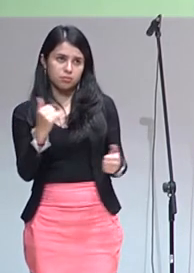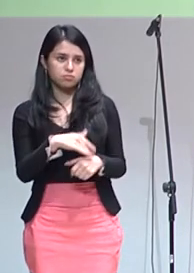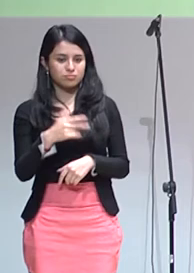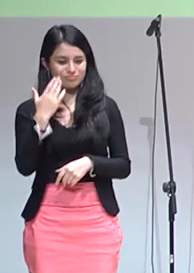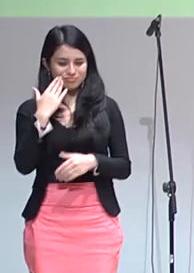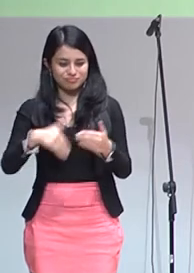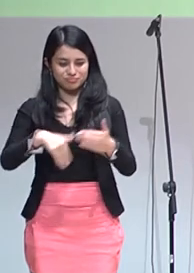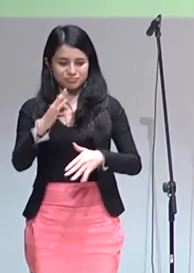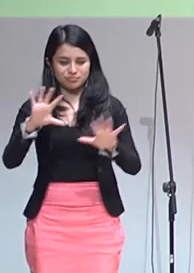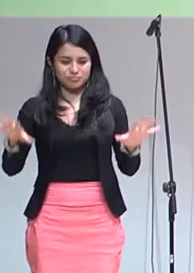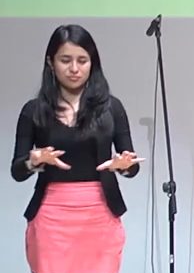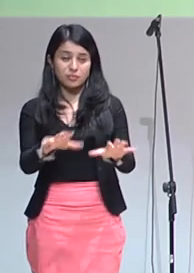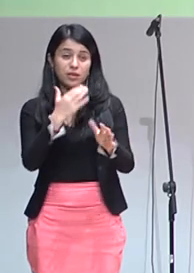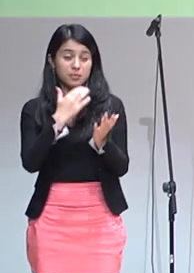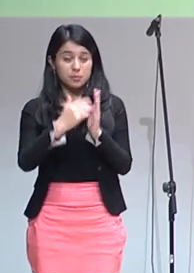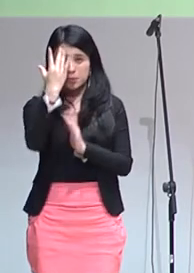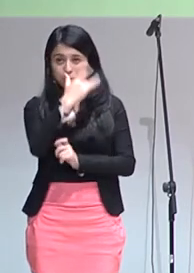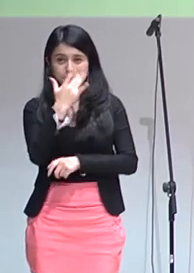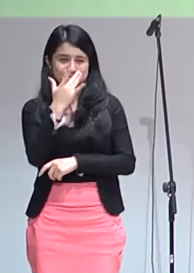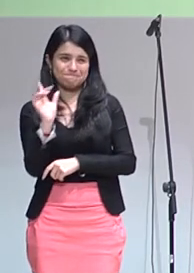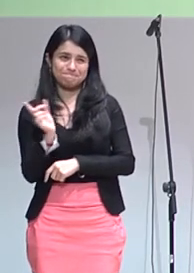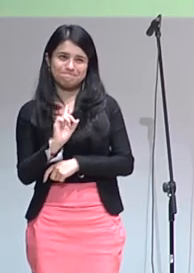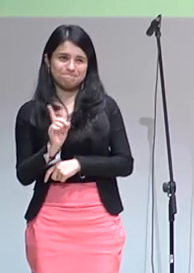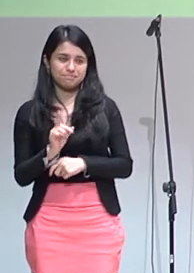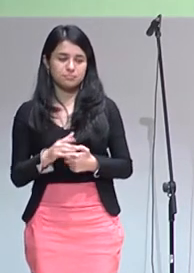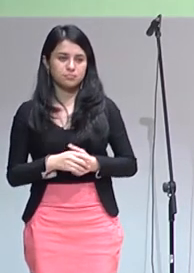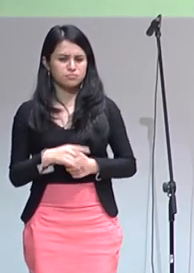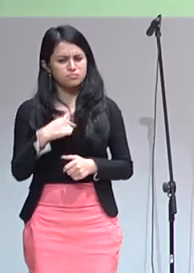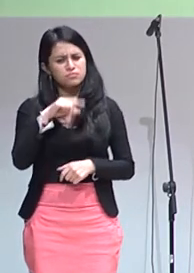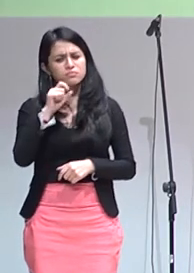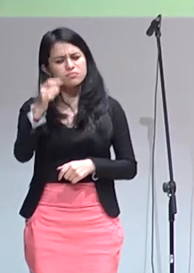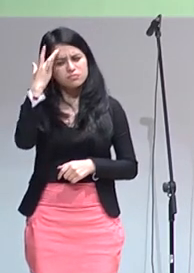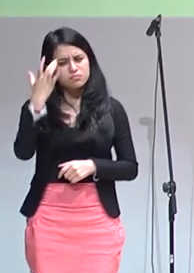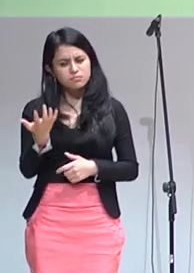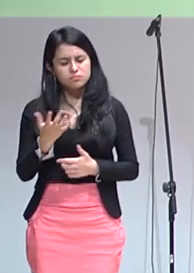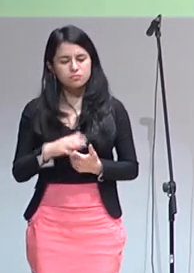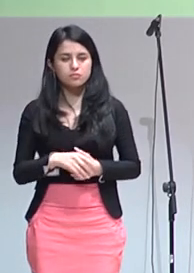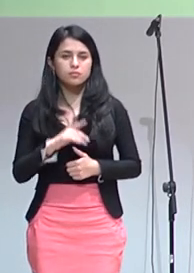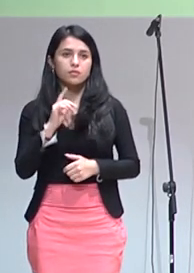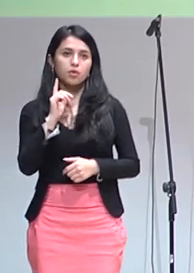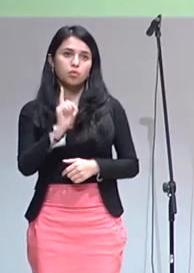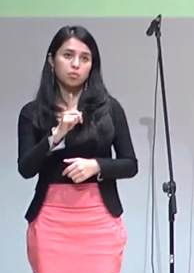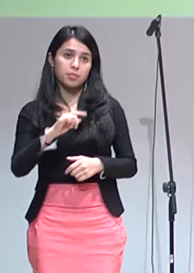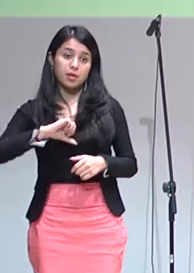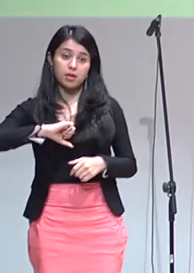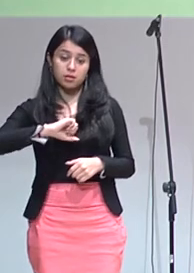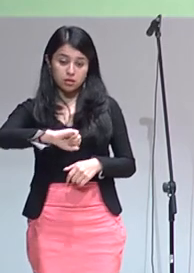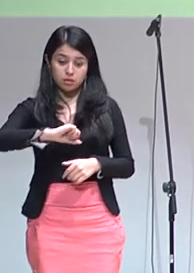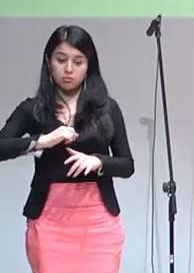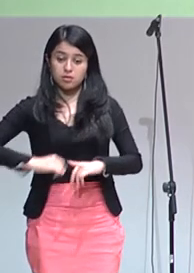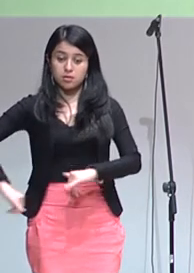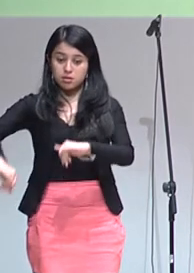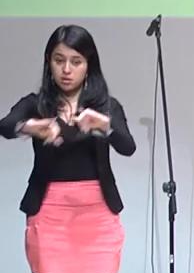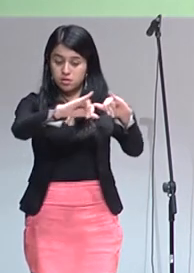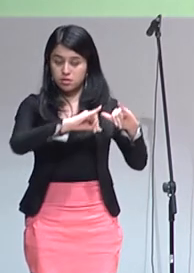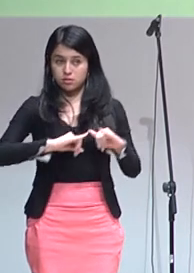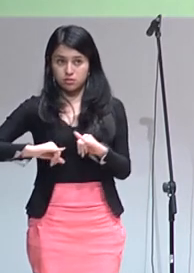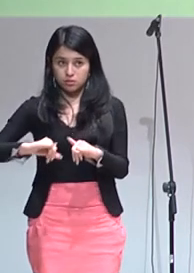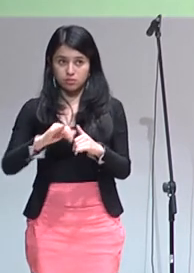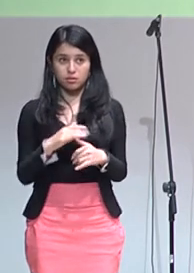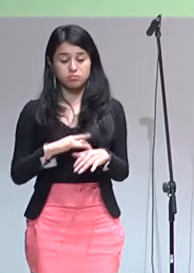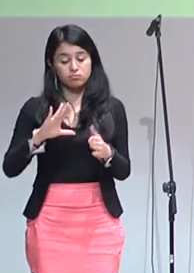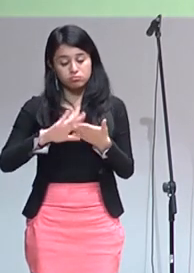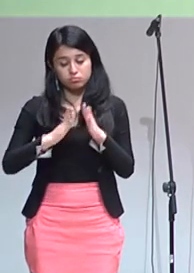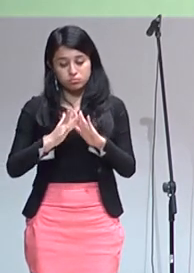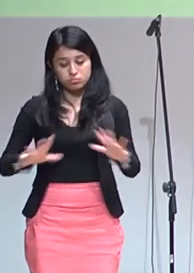actividad, ¿qué ser negro? Le decía, ¿por qué? Porque es que los derechos son para todos, y parece ser que las comunidades nuestras